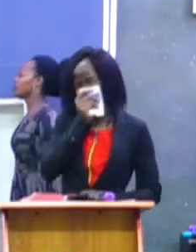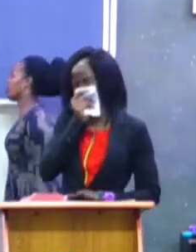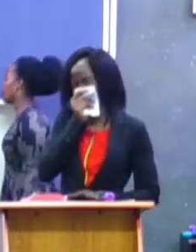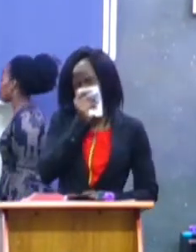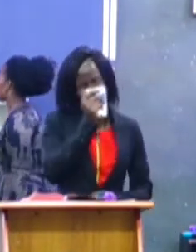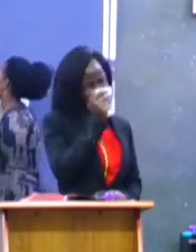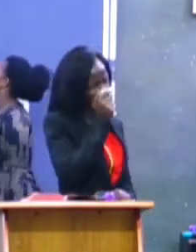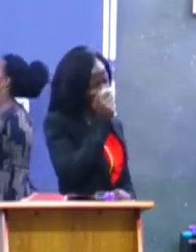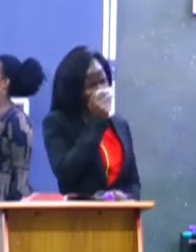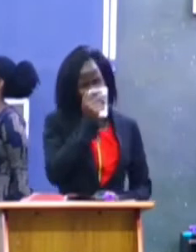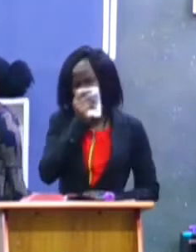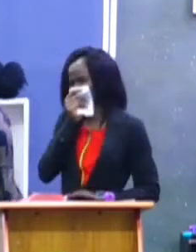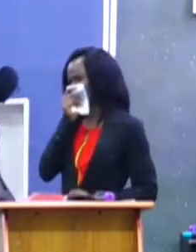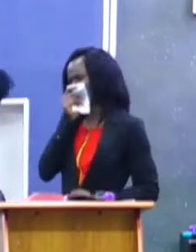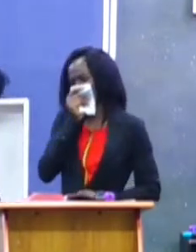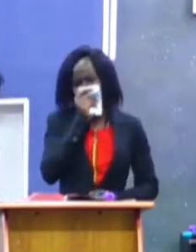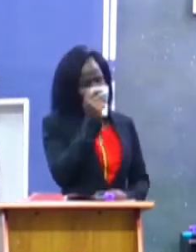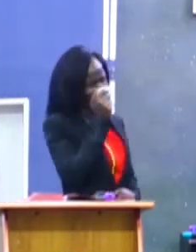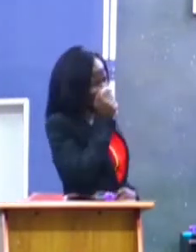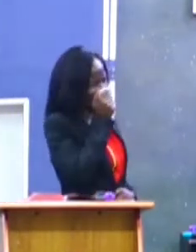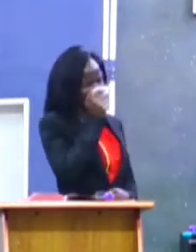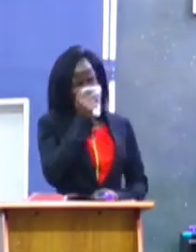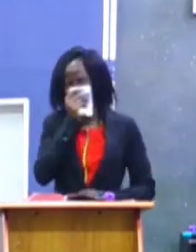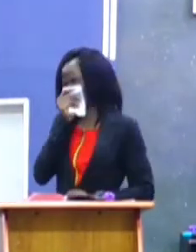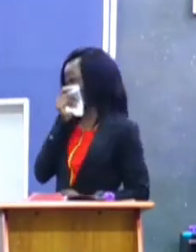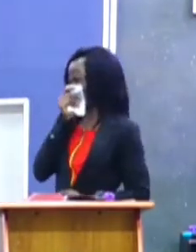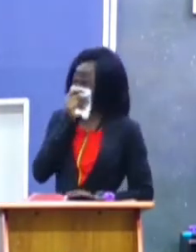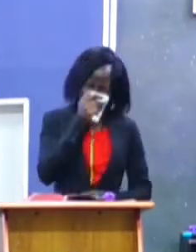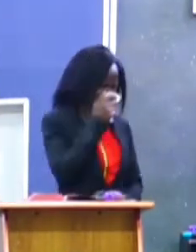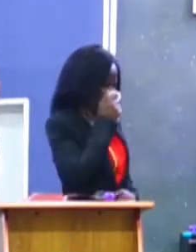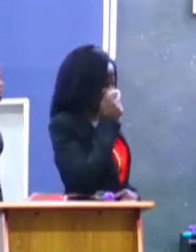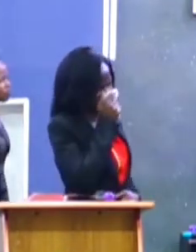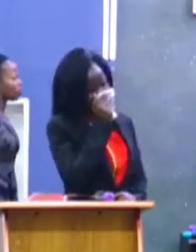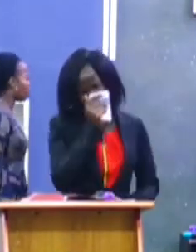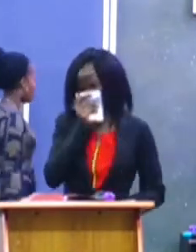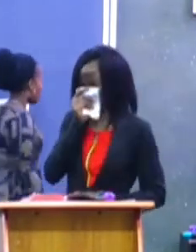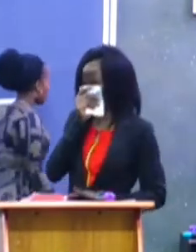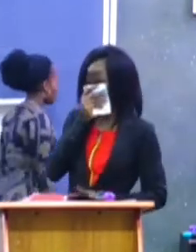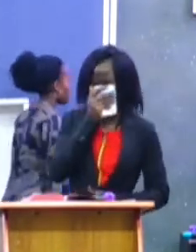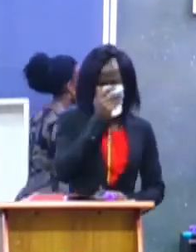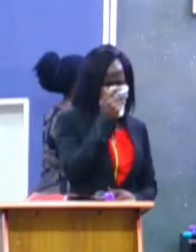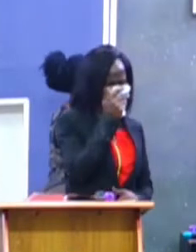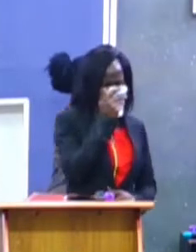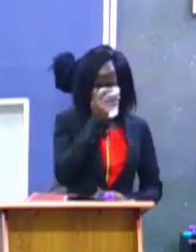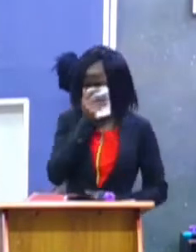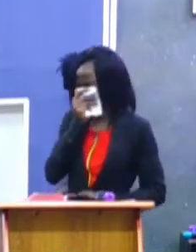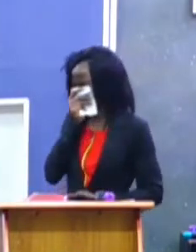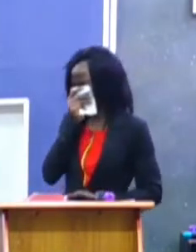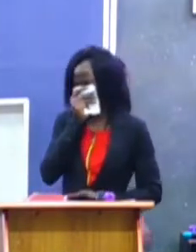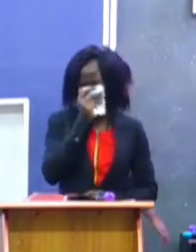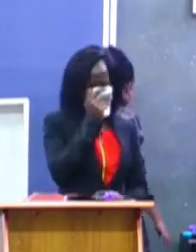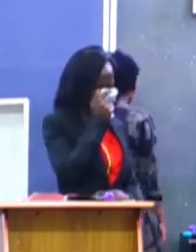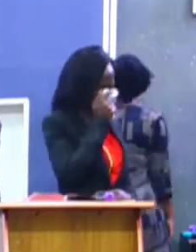Ebyawandiikibwa bitulaga nti bali abaali tebaasoma, bali abaali abavubi, balina bye baakola